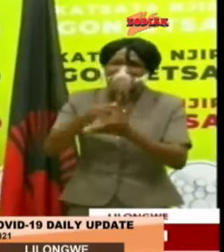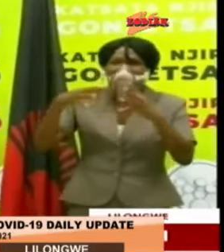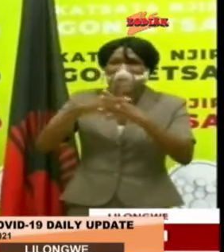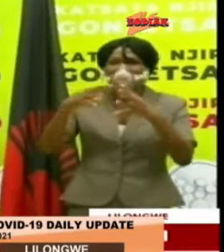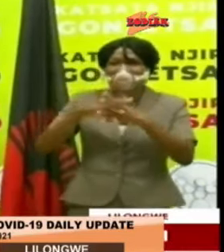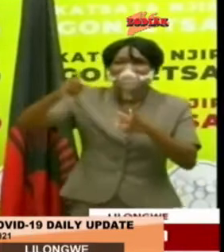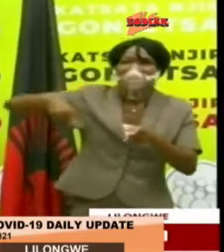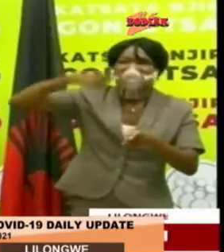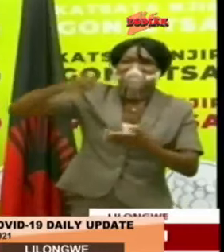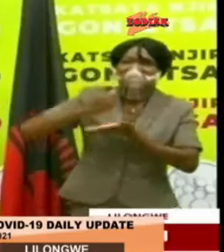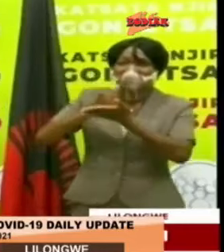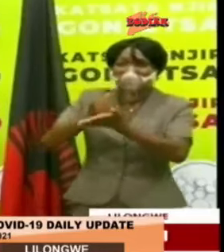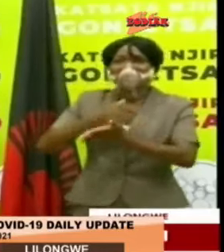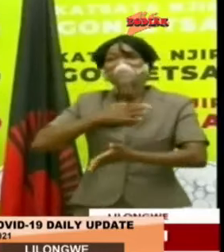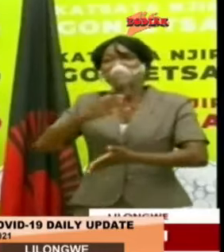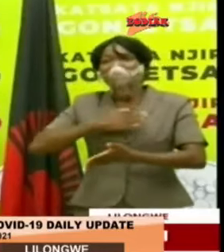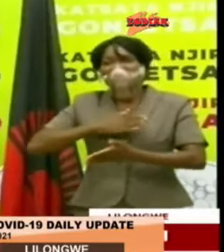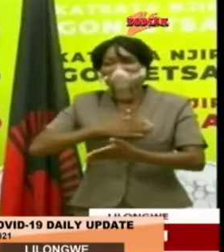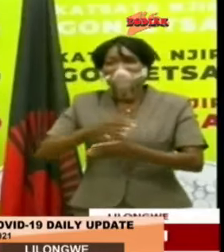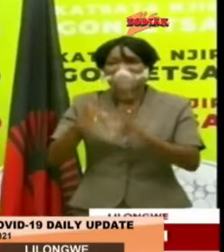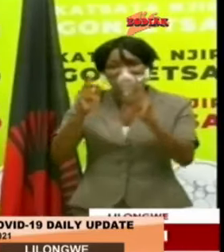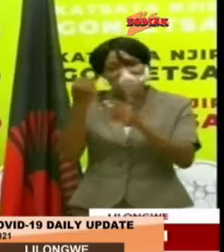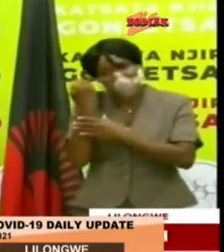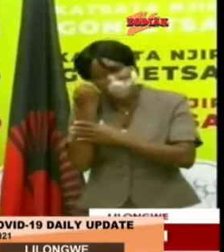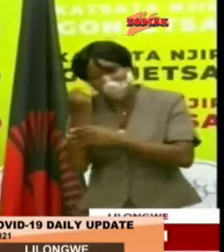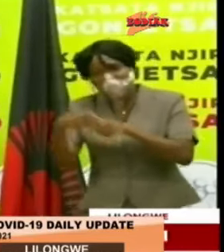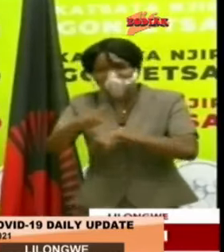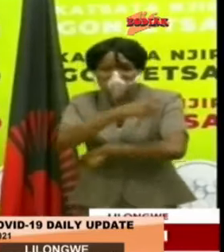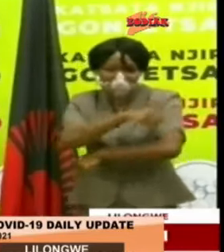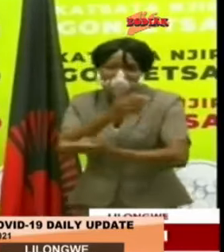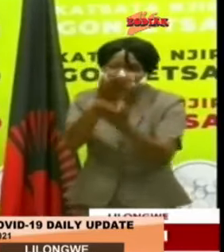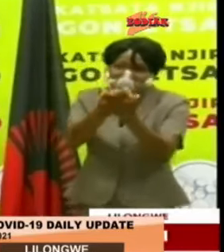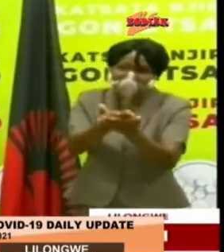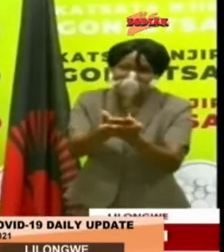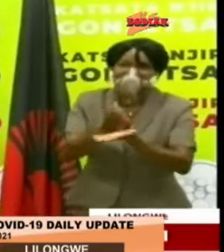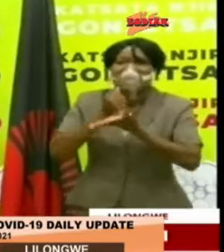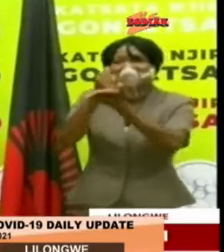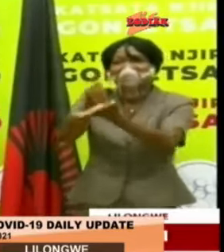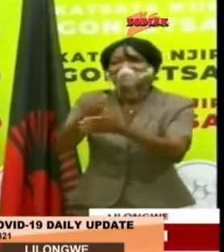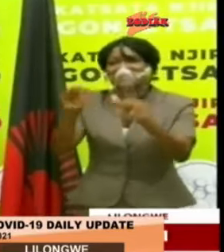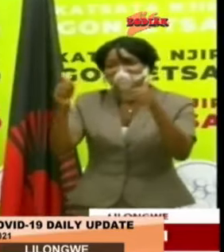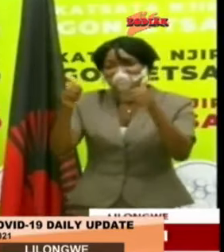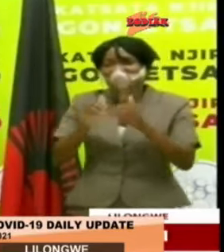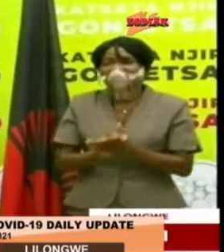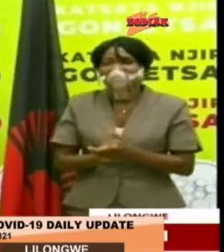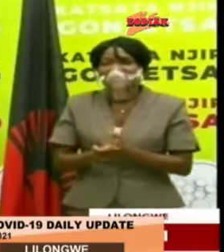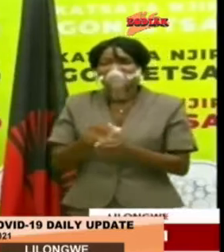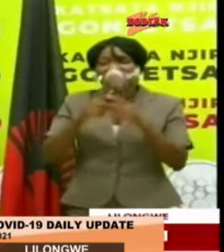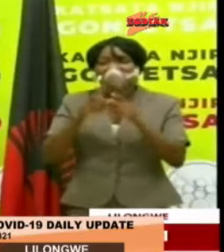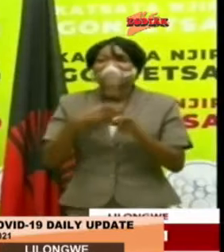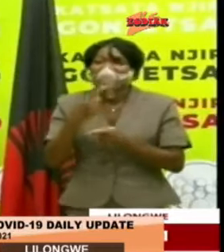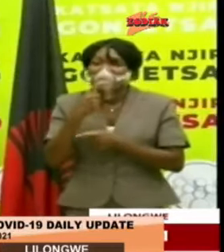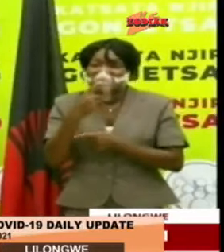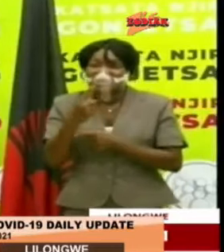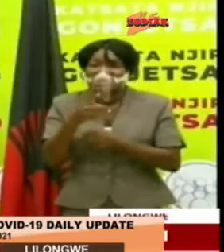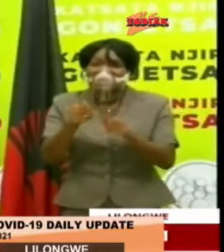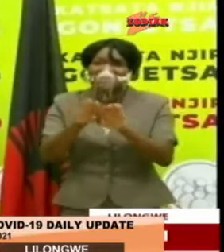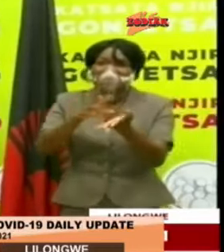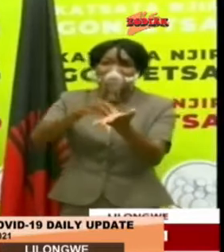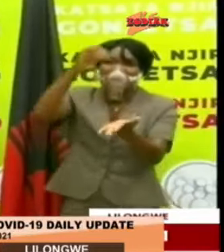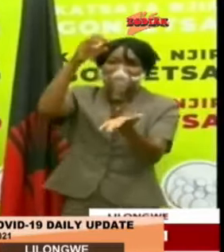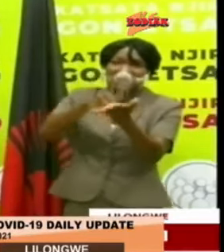oxygen kuti zizithandizira mapatient athu komanso ndineneso pomwepo kuti paja kunkhata beso nakonso tili